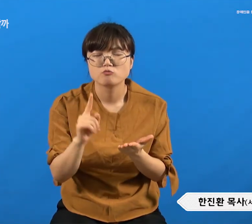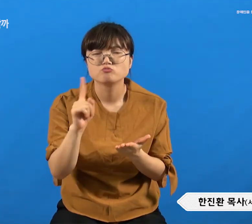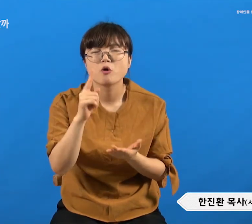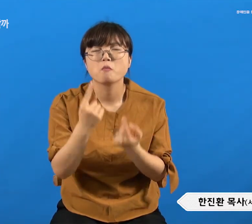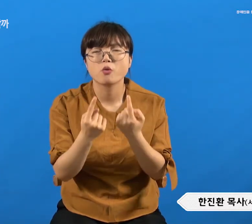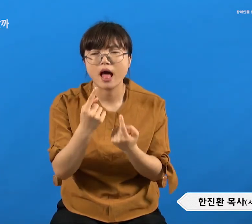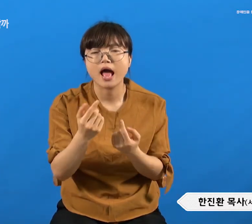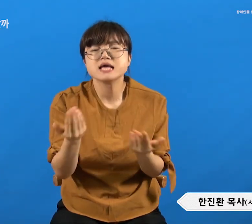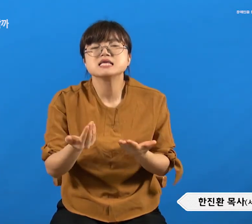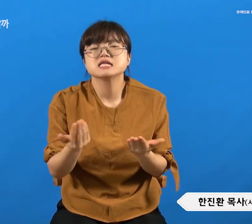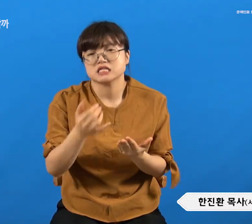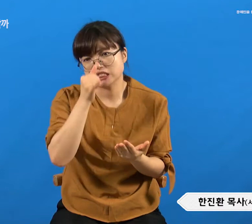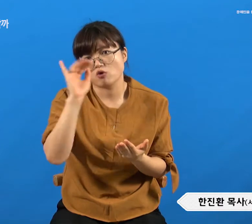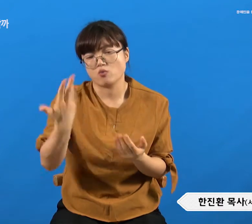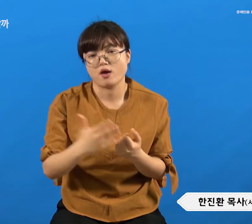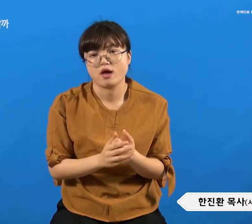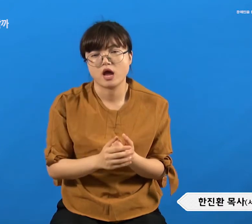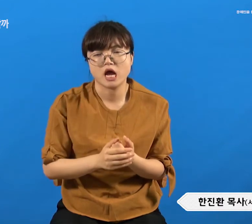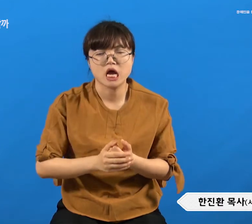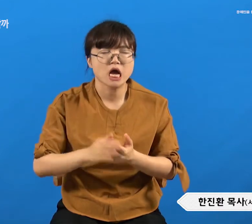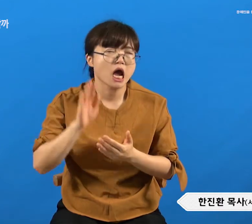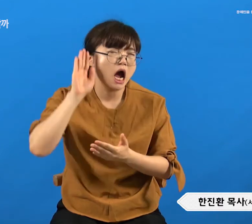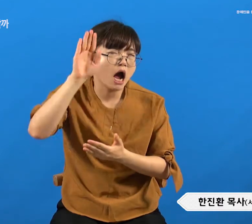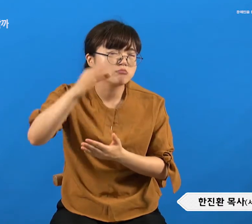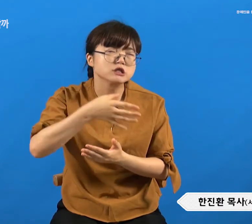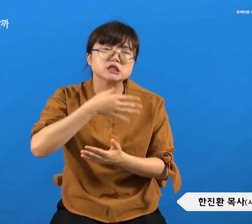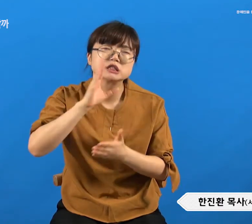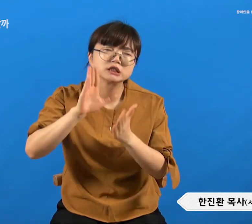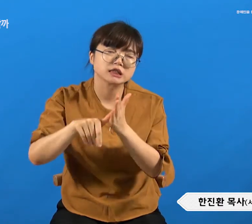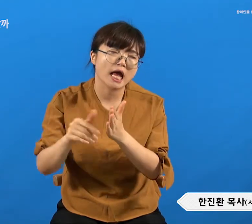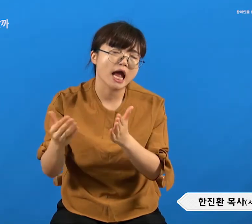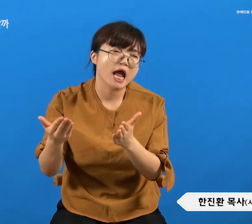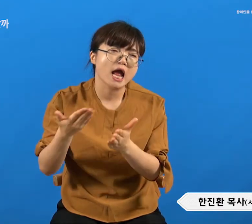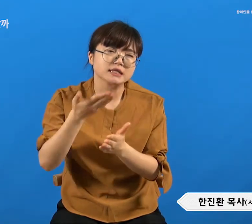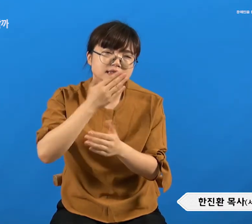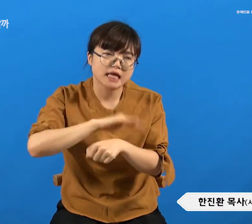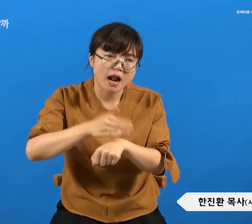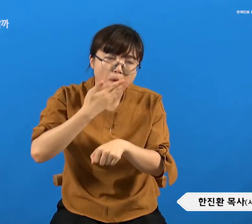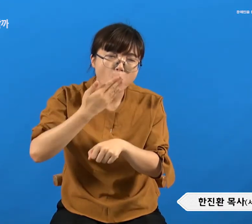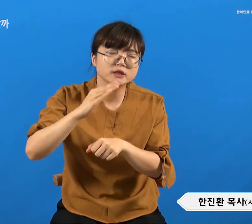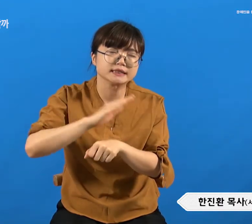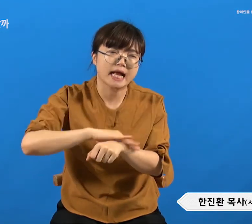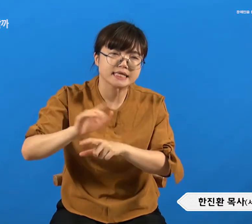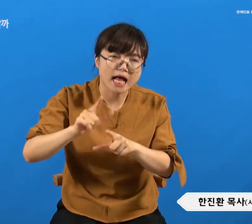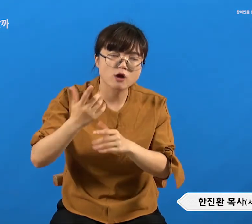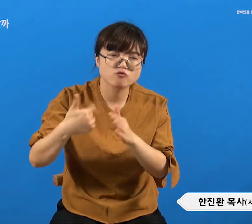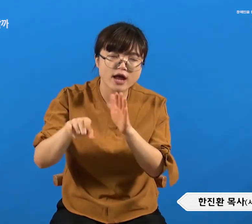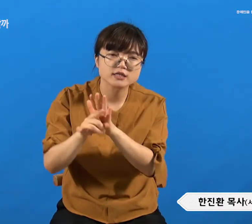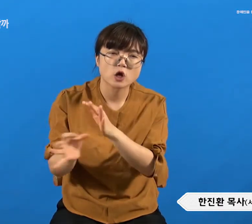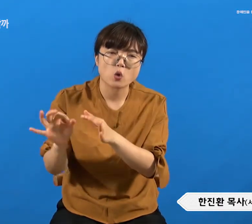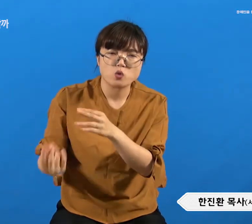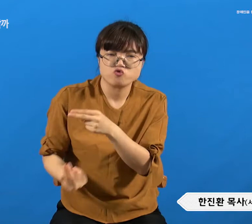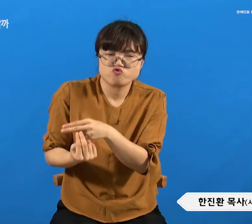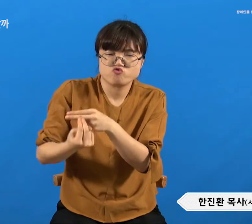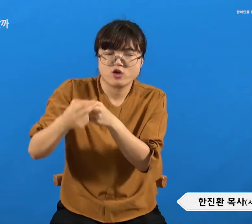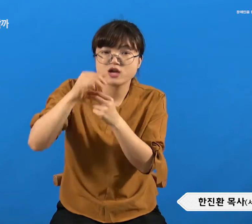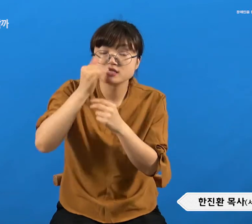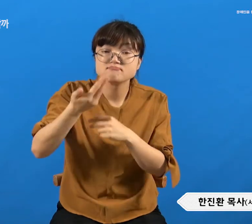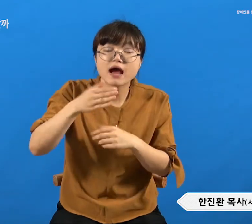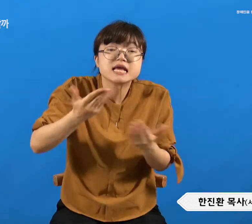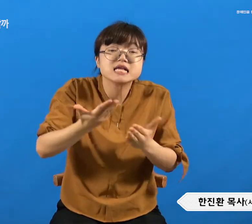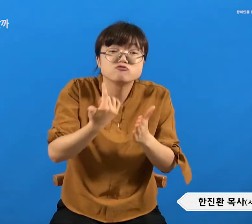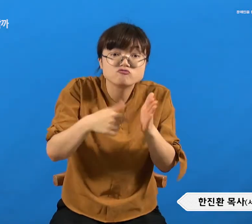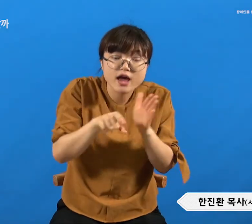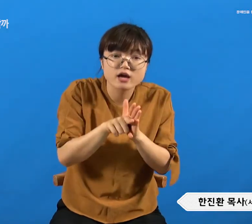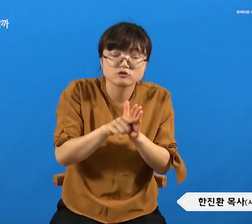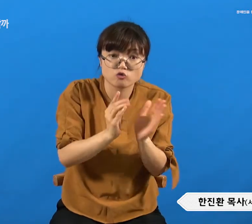됩니다. 노후를 위해서 경제적인 준비를 하는 사람은 많지만은 일을 위해서 준비를 하는